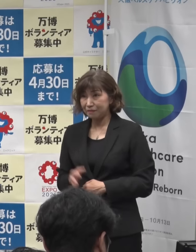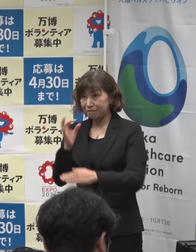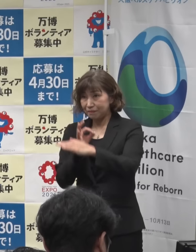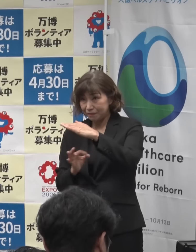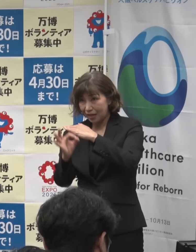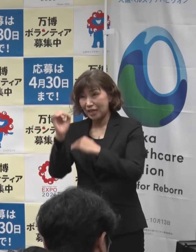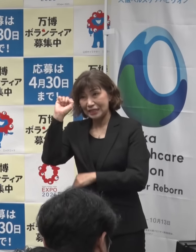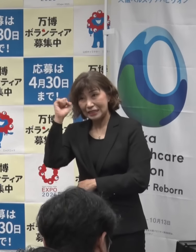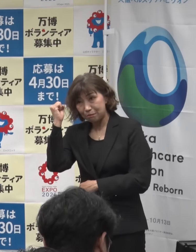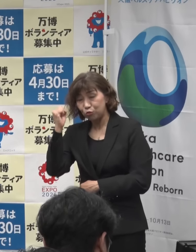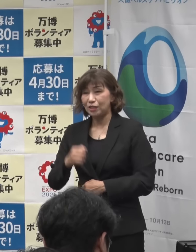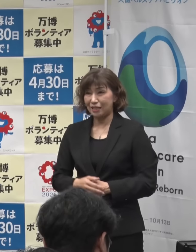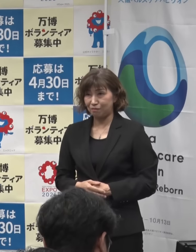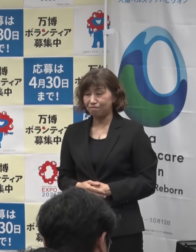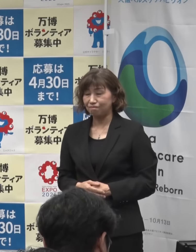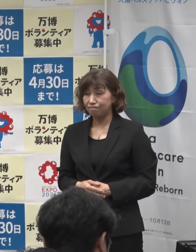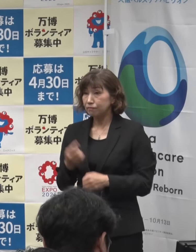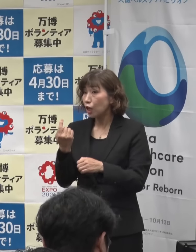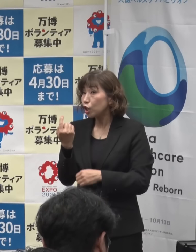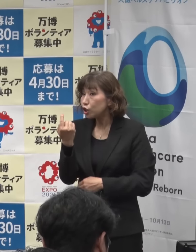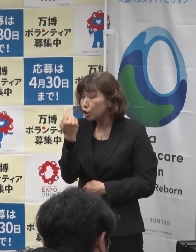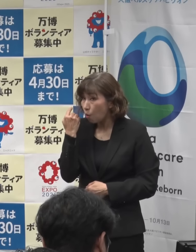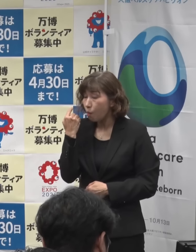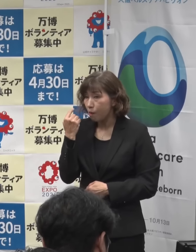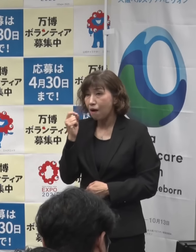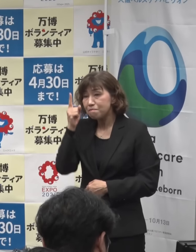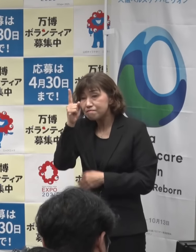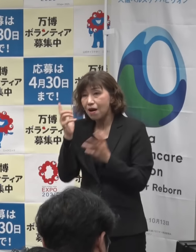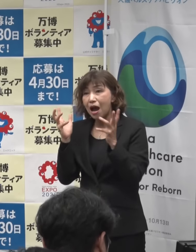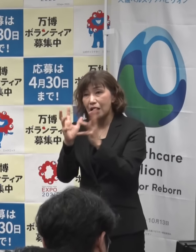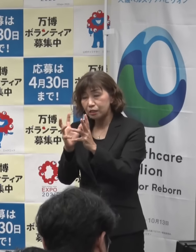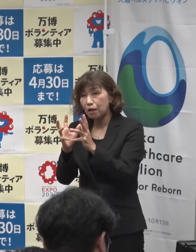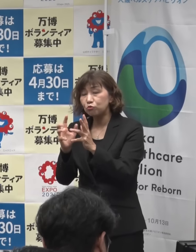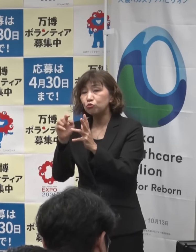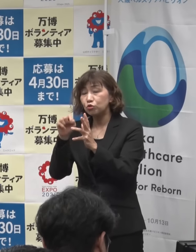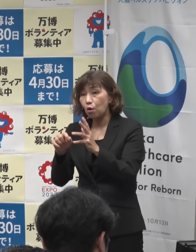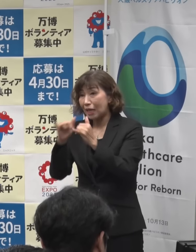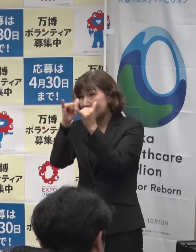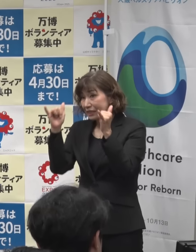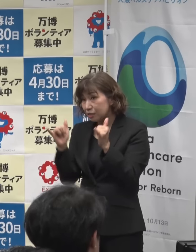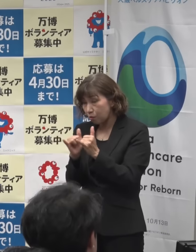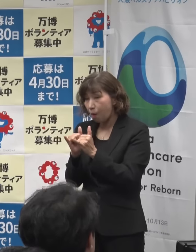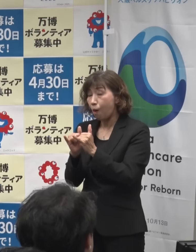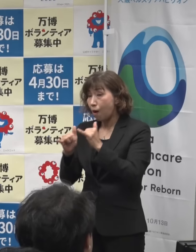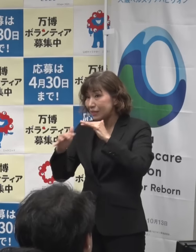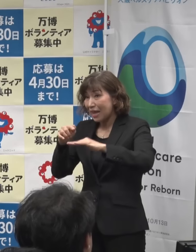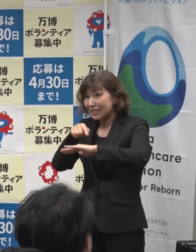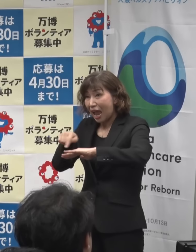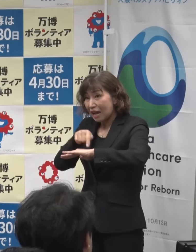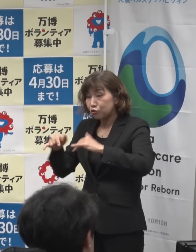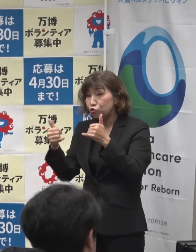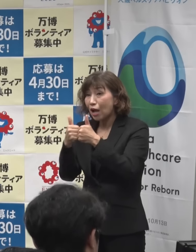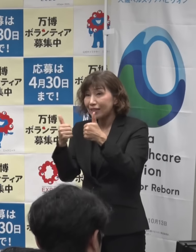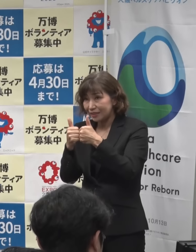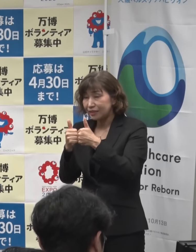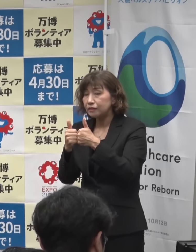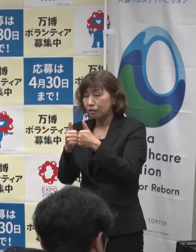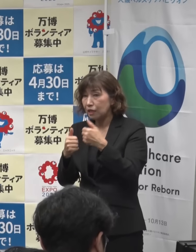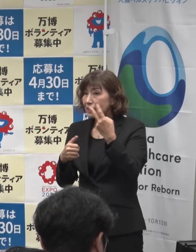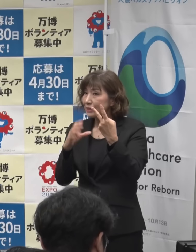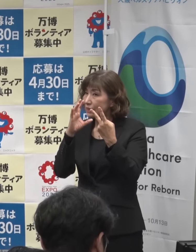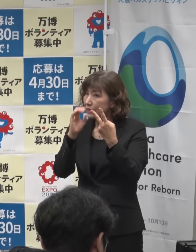朝日新聞の野平です。昨日ですね、有識者で作る人口戦略会議が2020年から50年までに全国